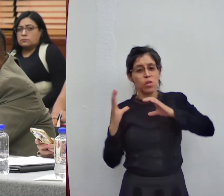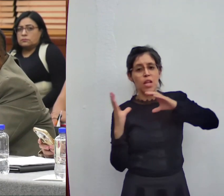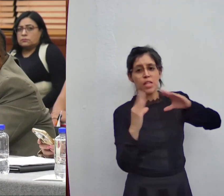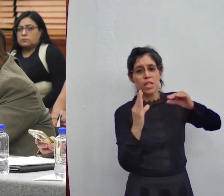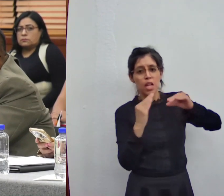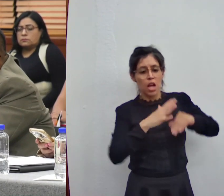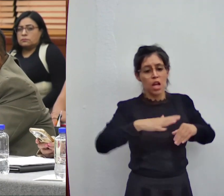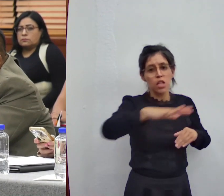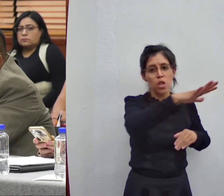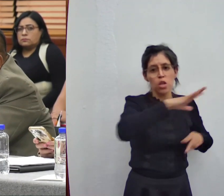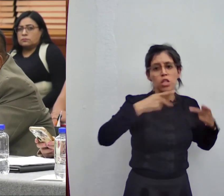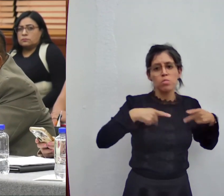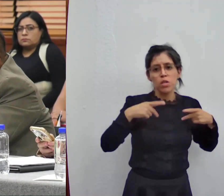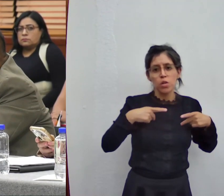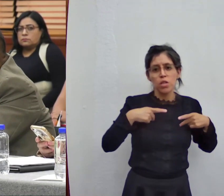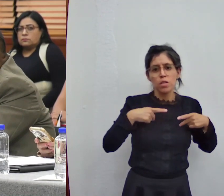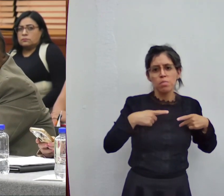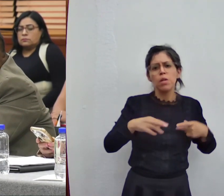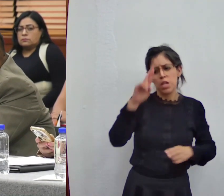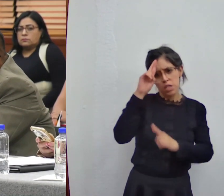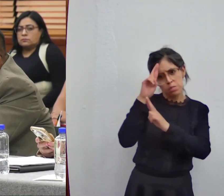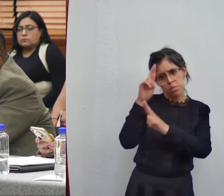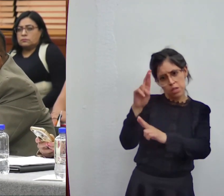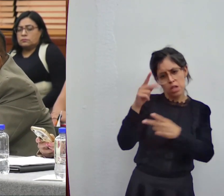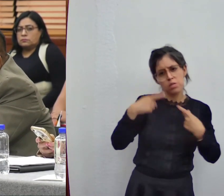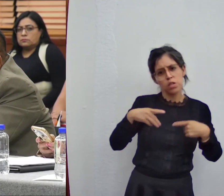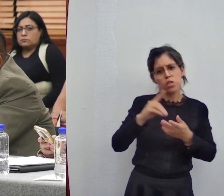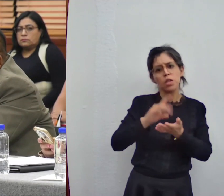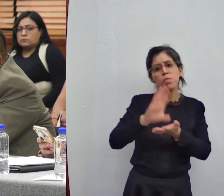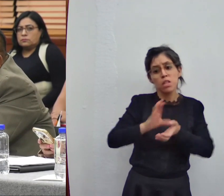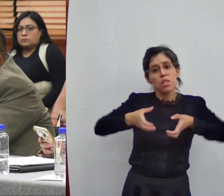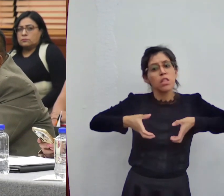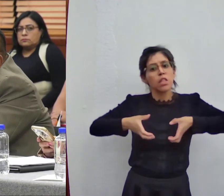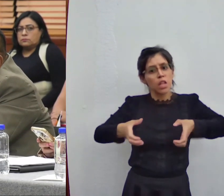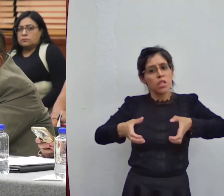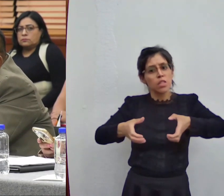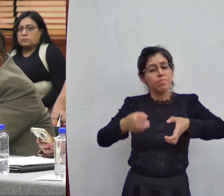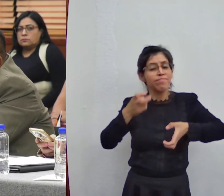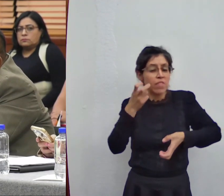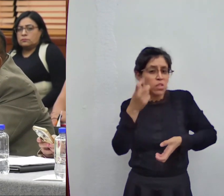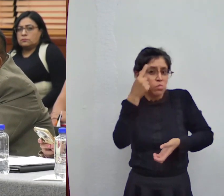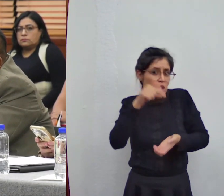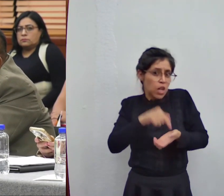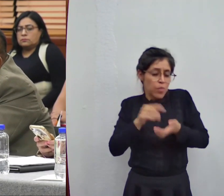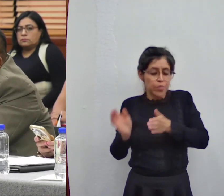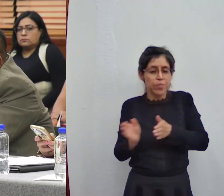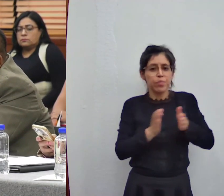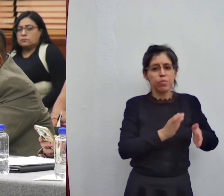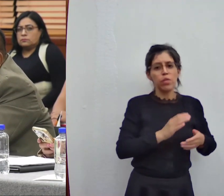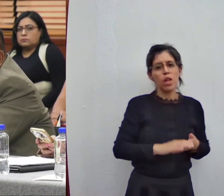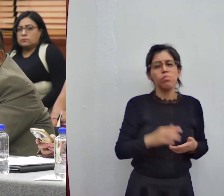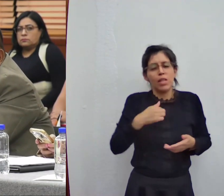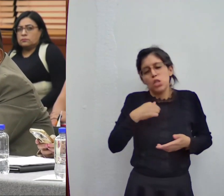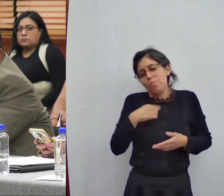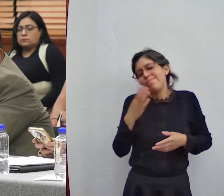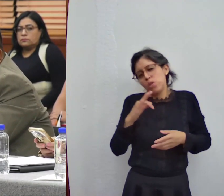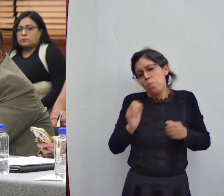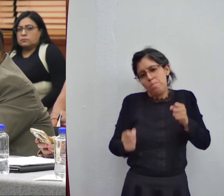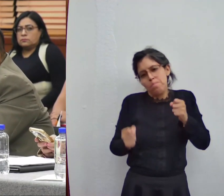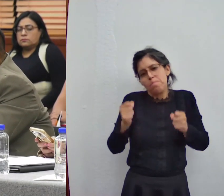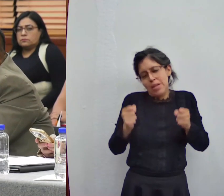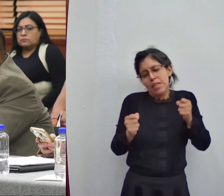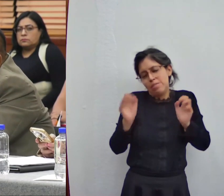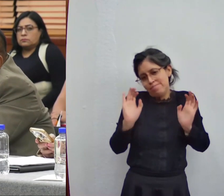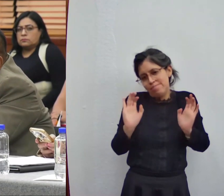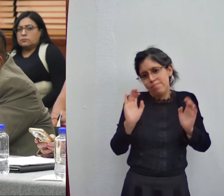también puede ser viable en este aspecto. A través de hermanamientos que yo manejaba, podemos ver